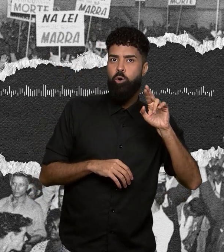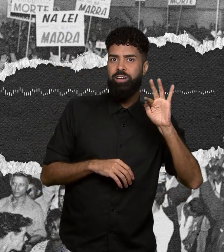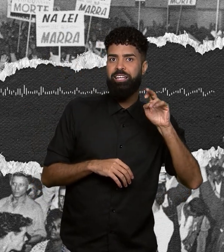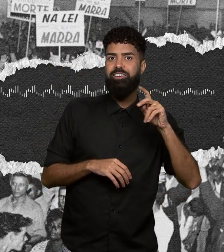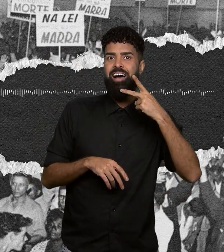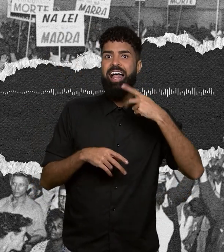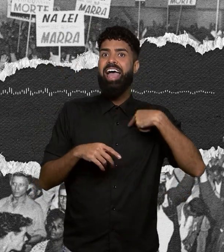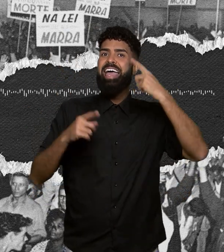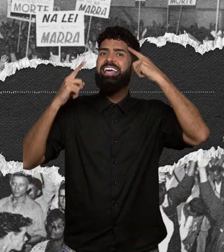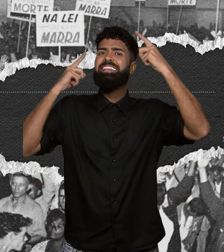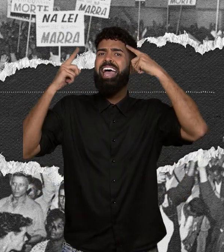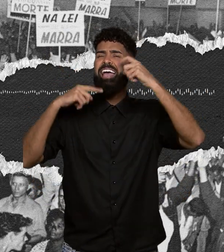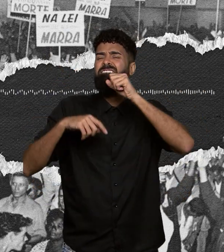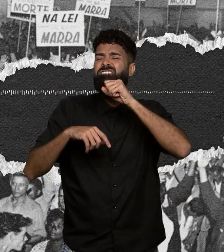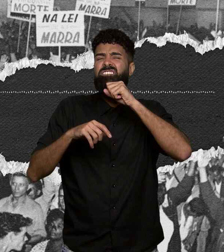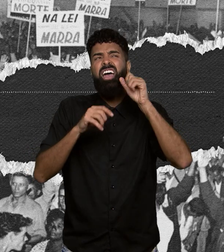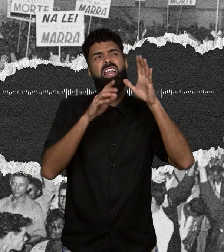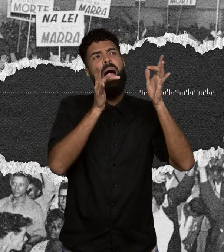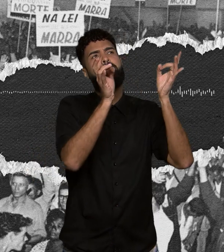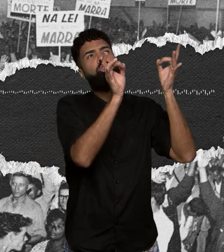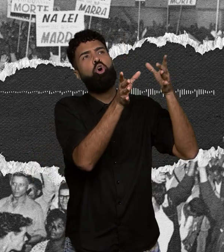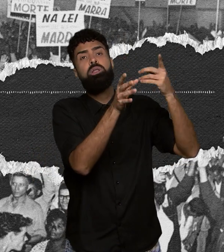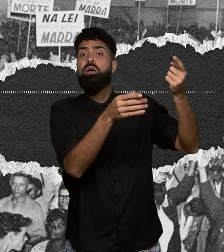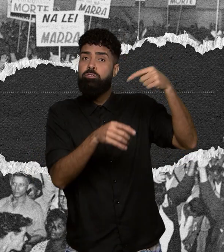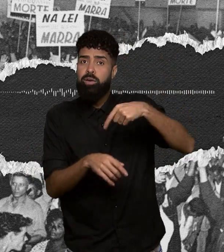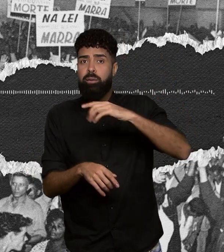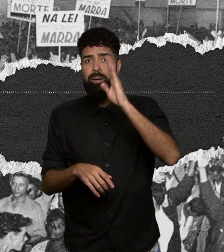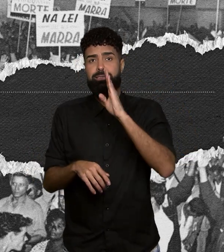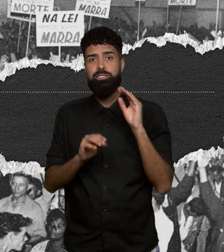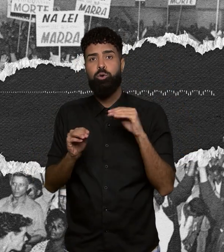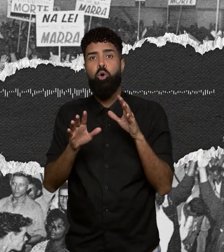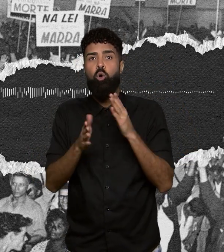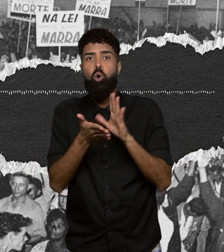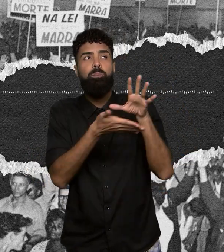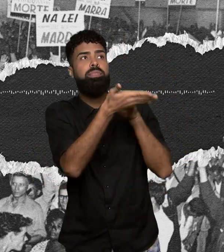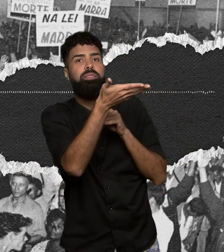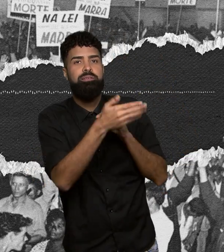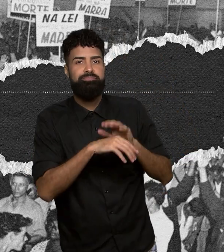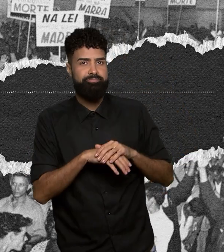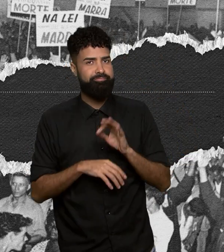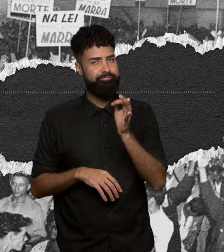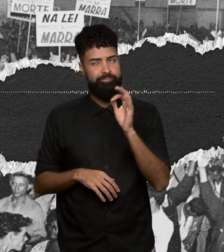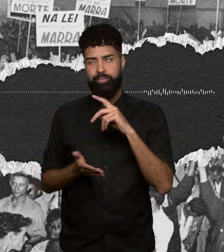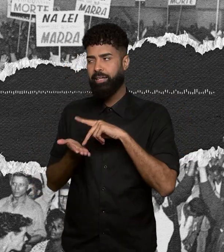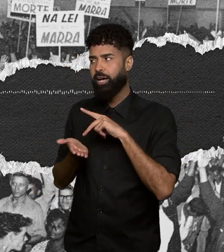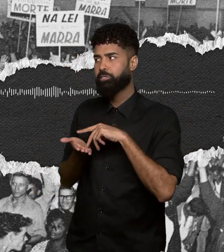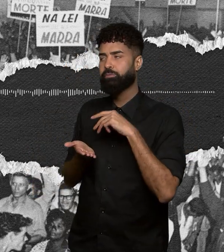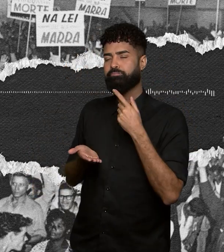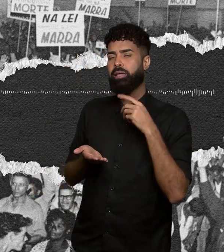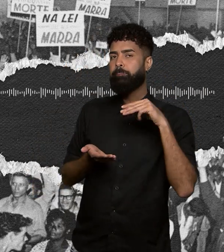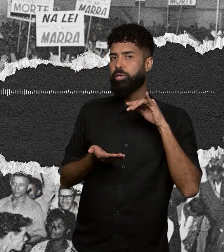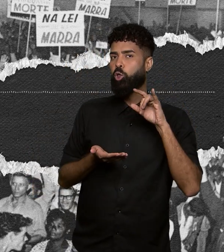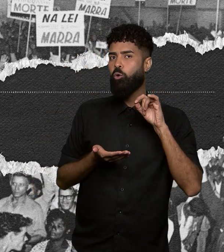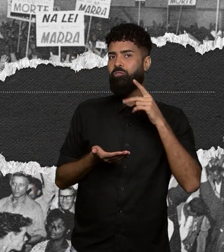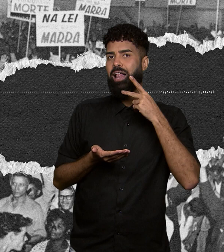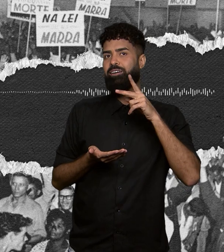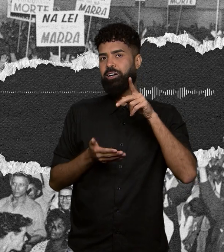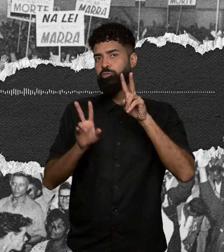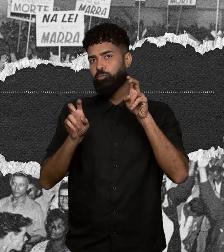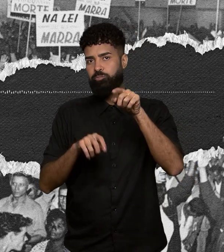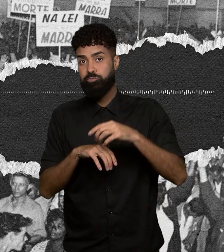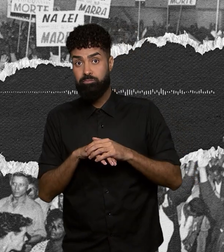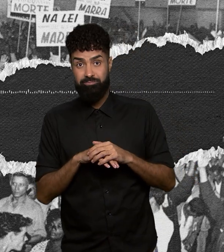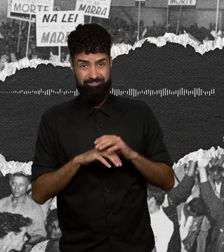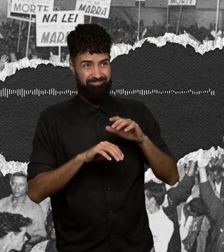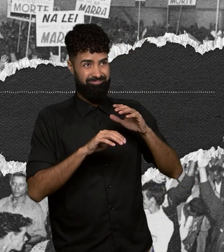velhinhas elas vêm morar no Brasil de novo Marco Antônio Rocha e sim o milor dizia isso mesmo em termos internacionais o